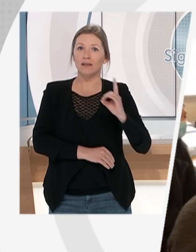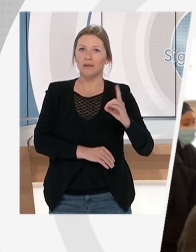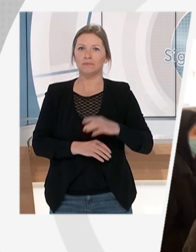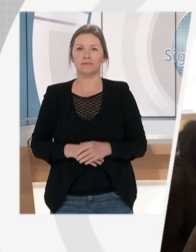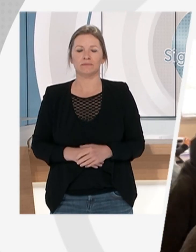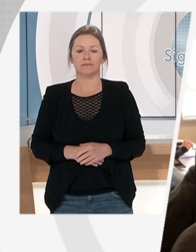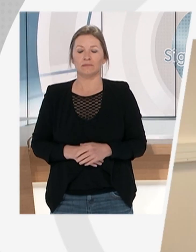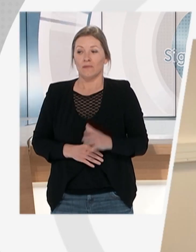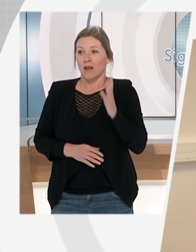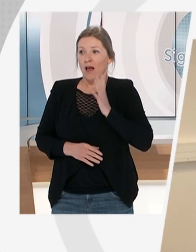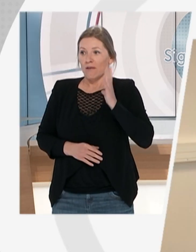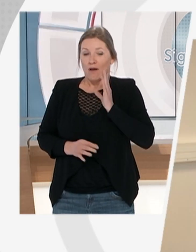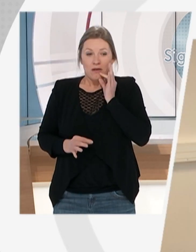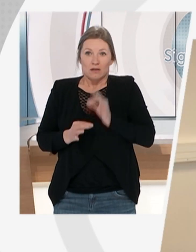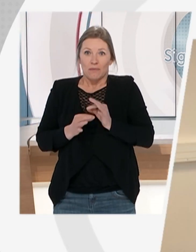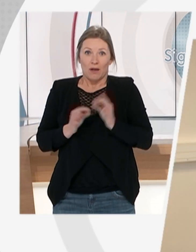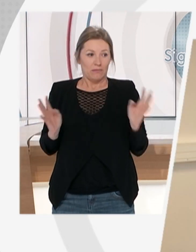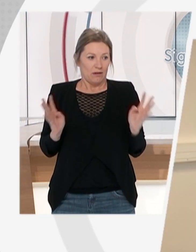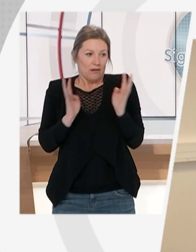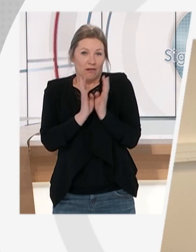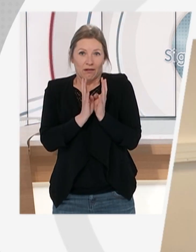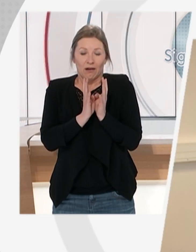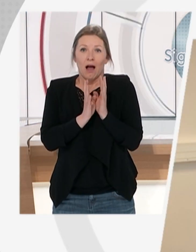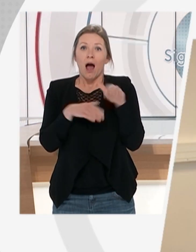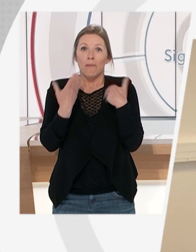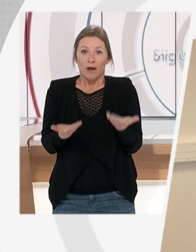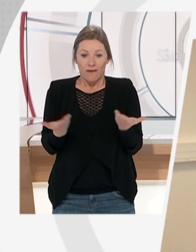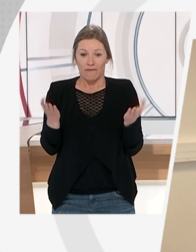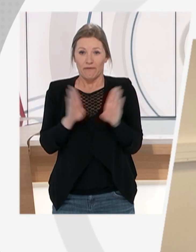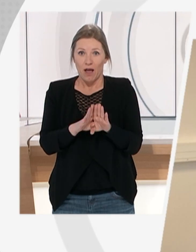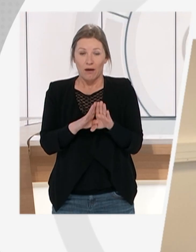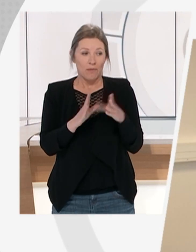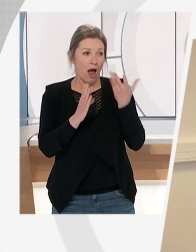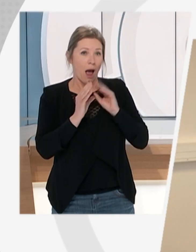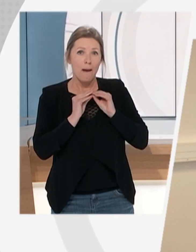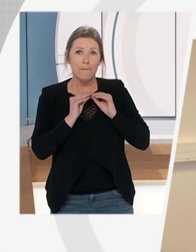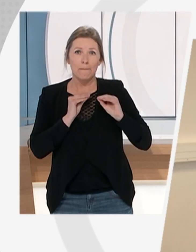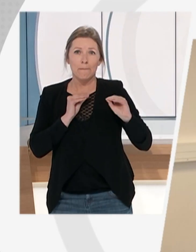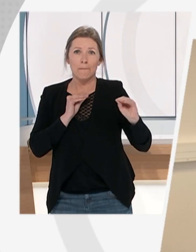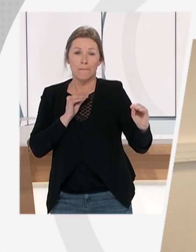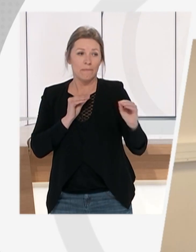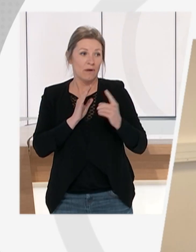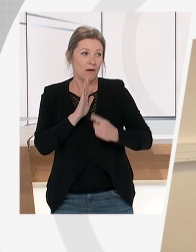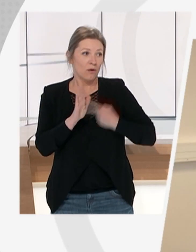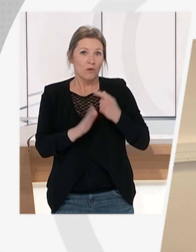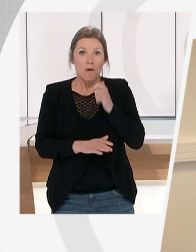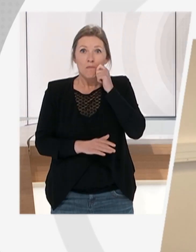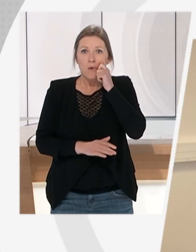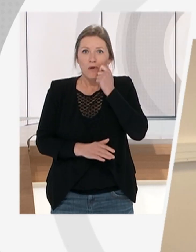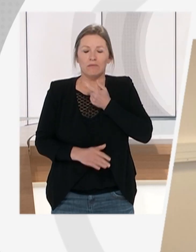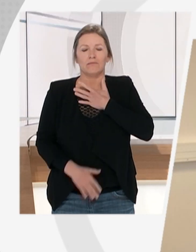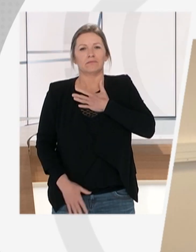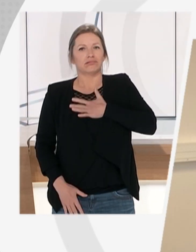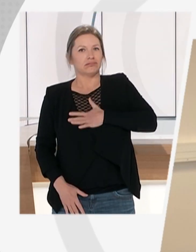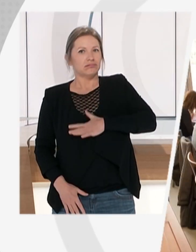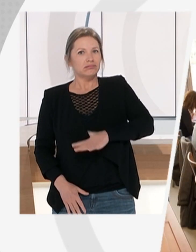Ça fait du bien de revoir des relations, on va dire, amicales avec des personnes qu'on avait l'habitude de côtoyer